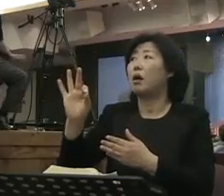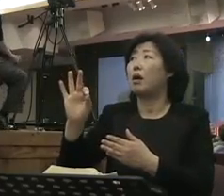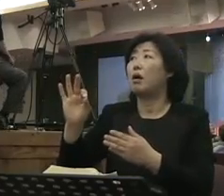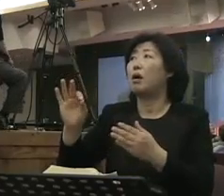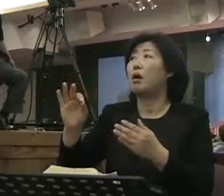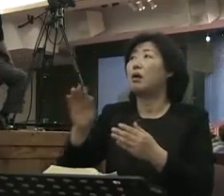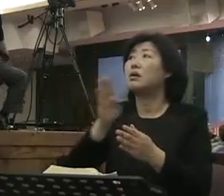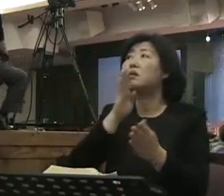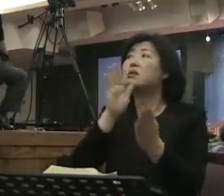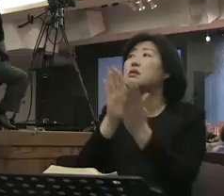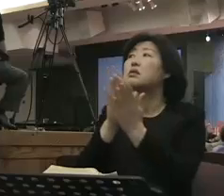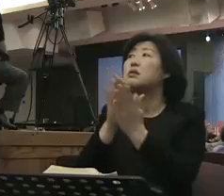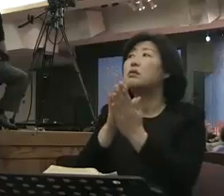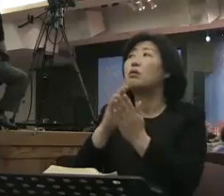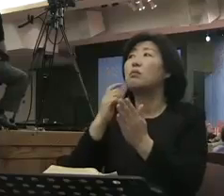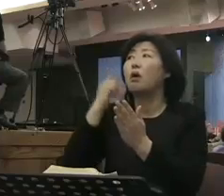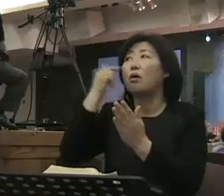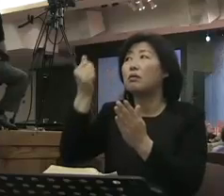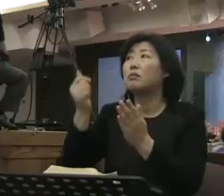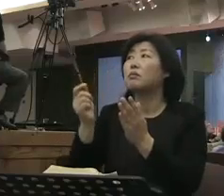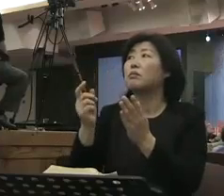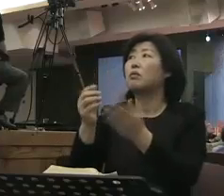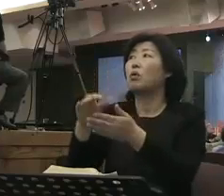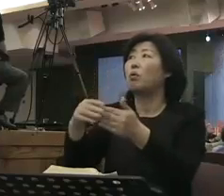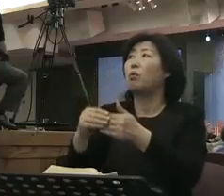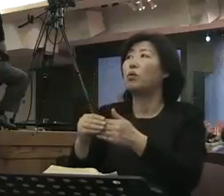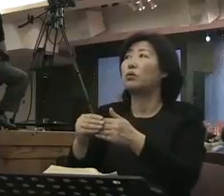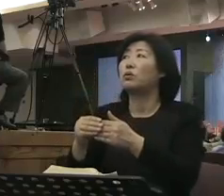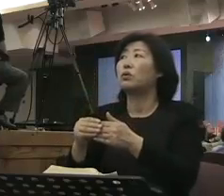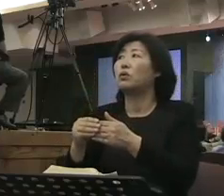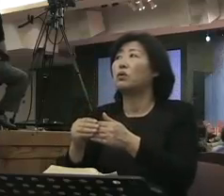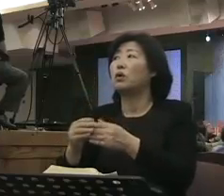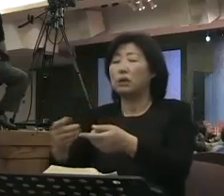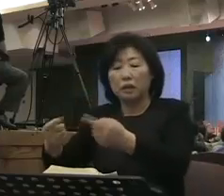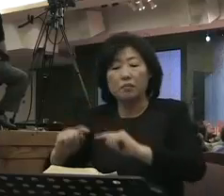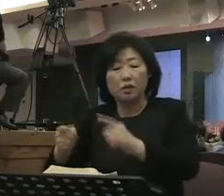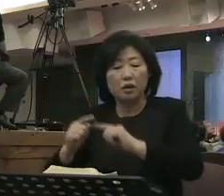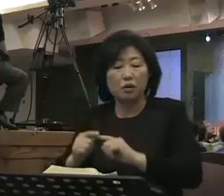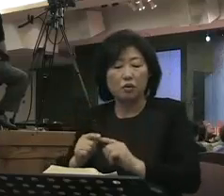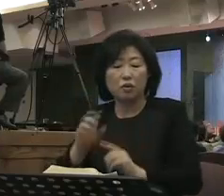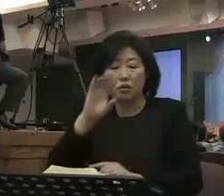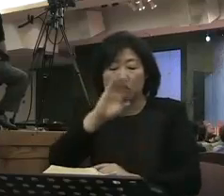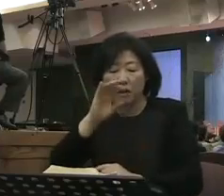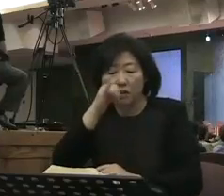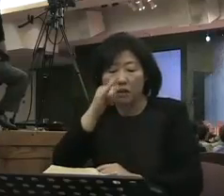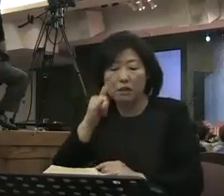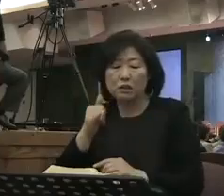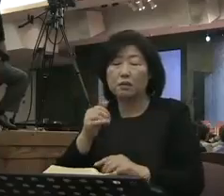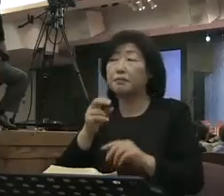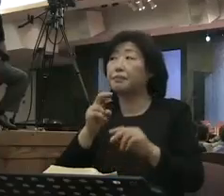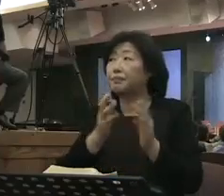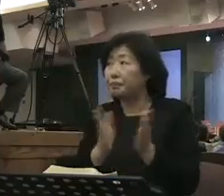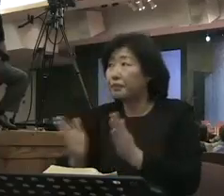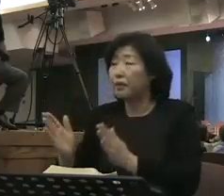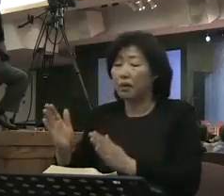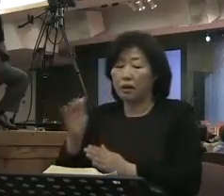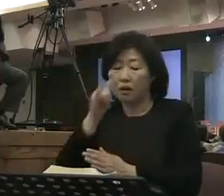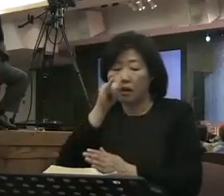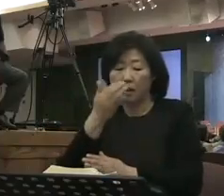목사님을 모시고 참석하고 실습할 수 있는 그러한 자리를 마련해 주셨기 때문에 이게 가능한